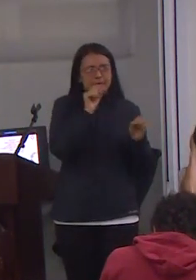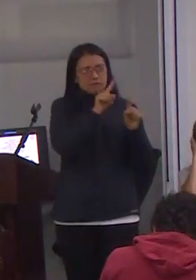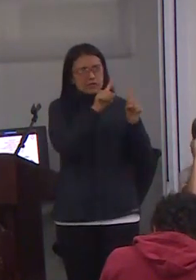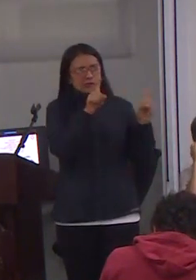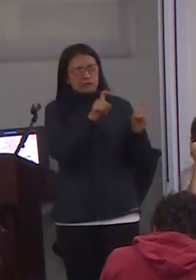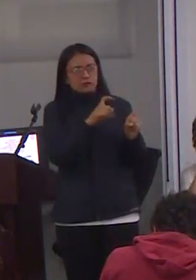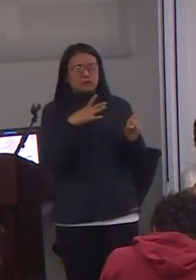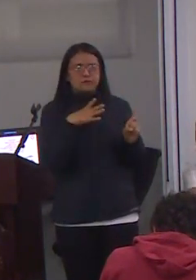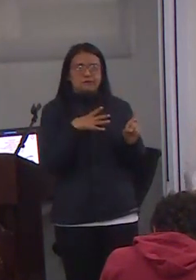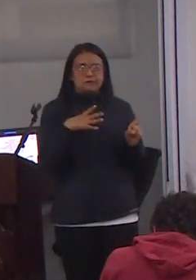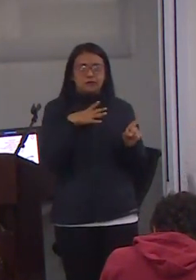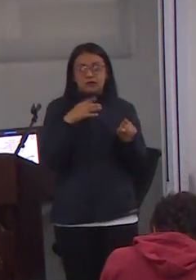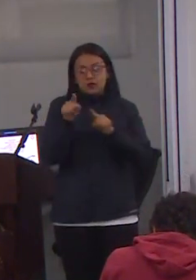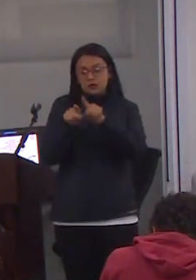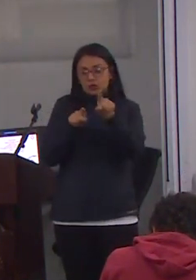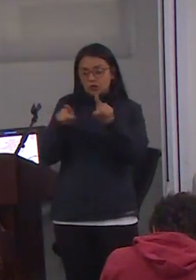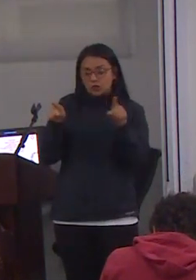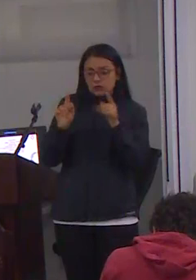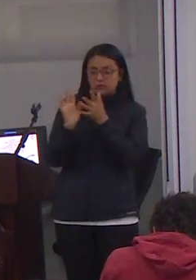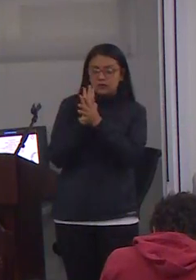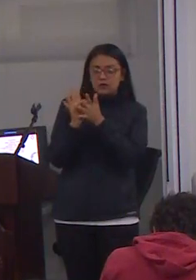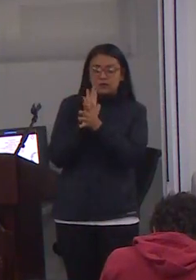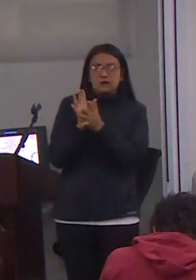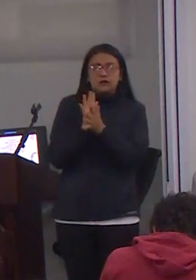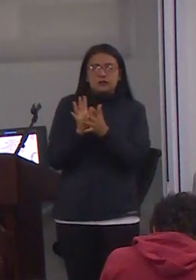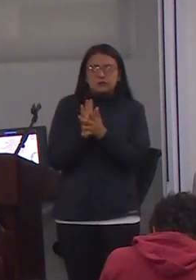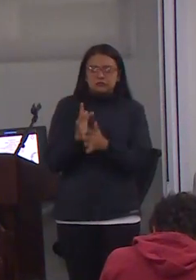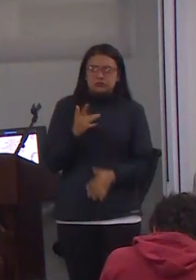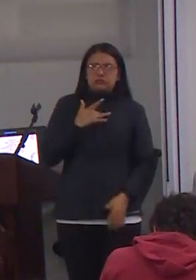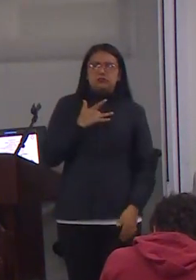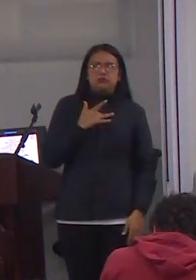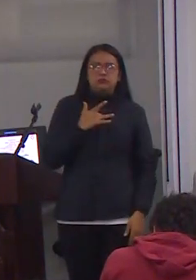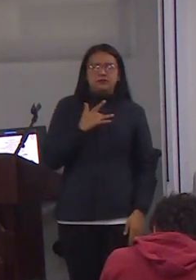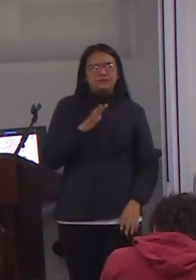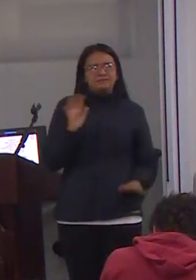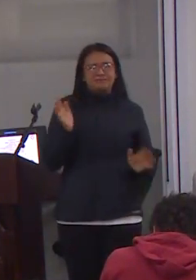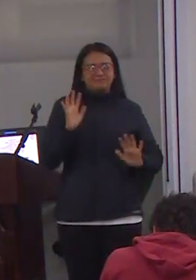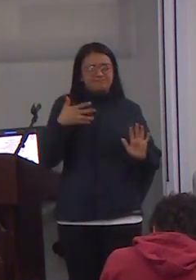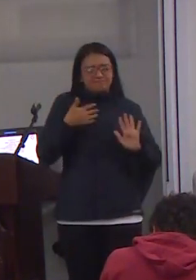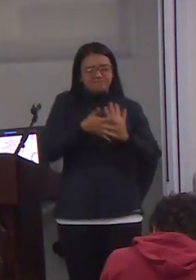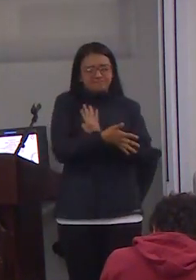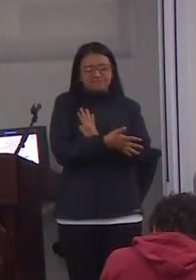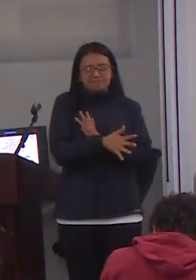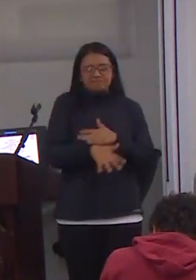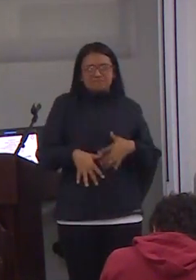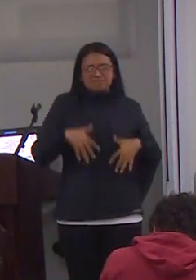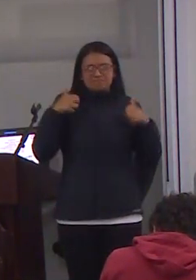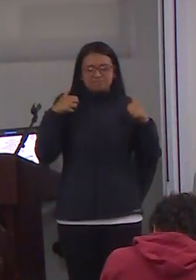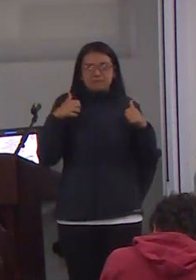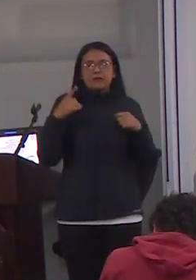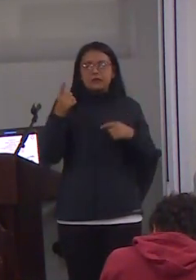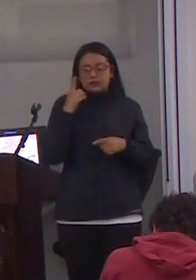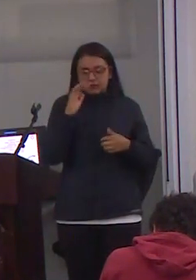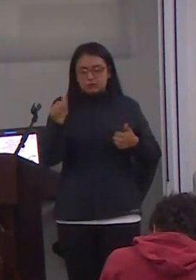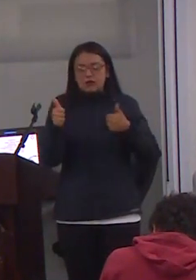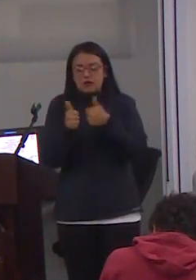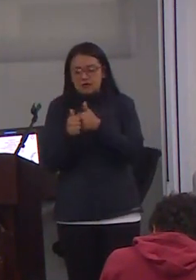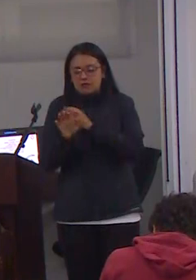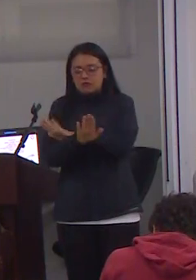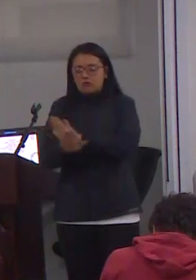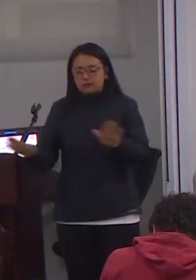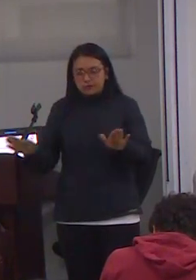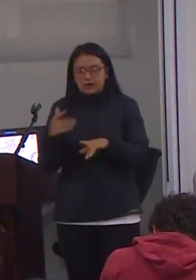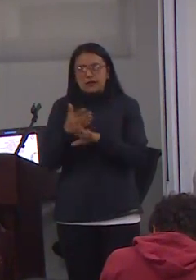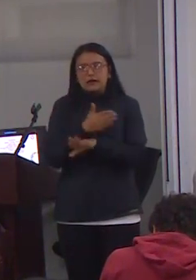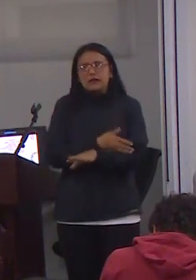y para algunas personas es información sensible que prefieren no comentar entonces estamos mirando con ellos los